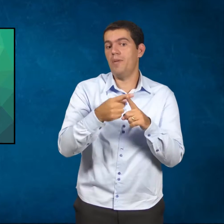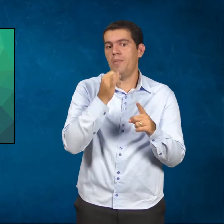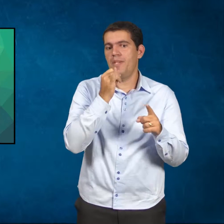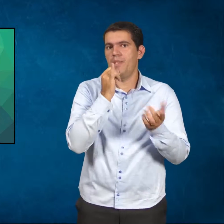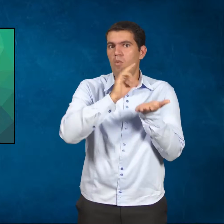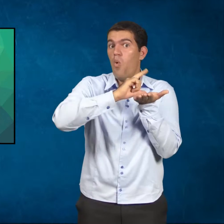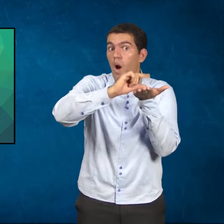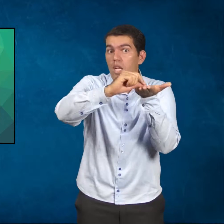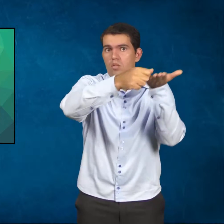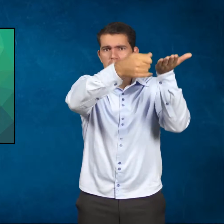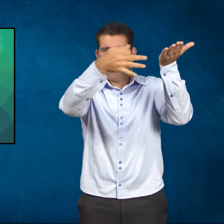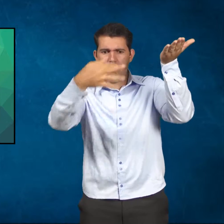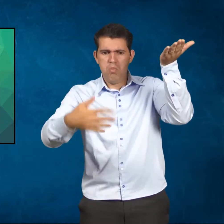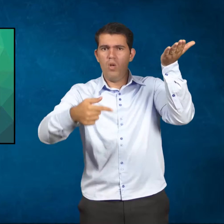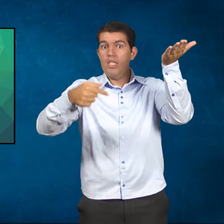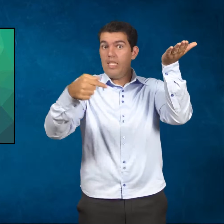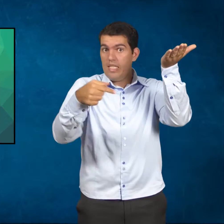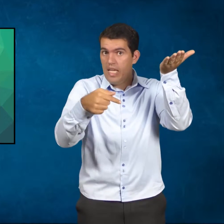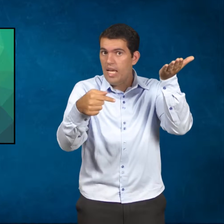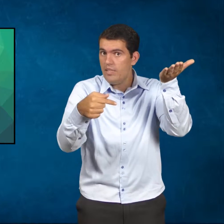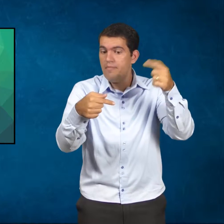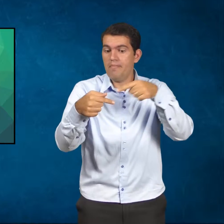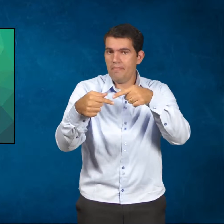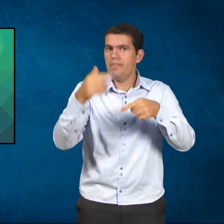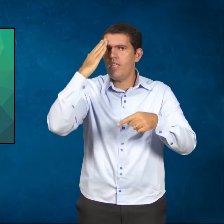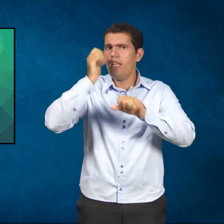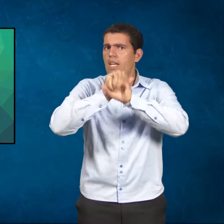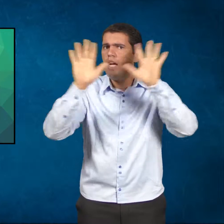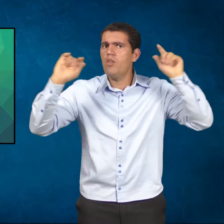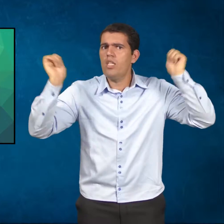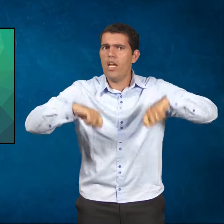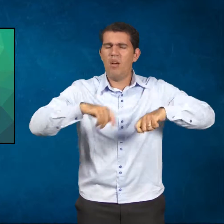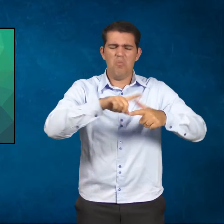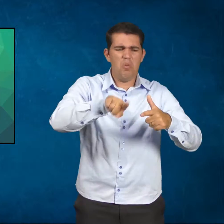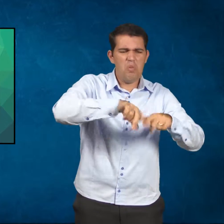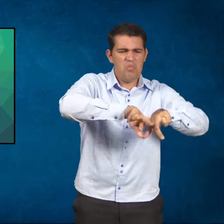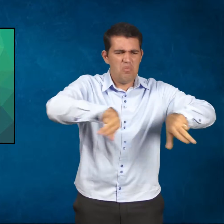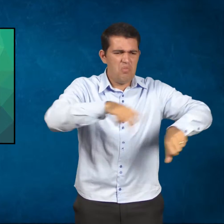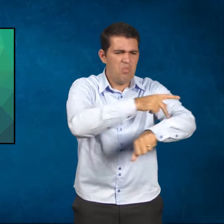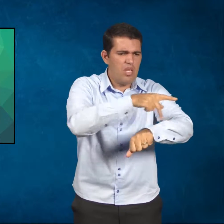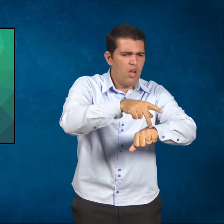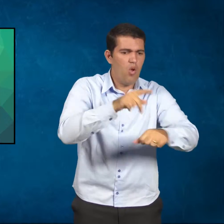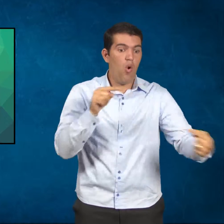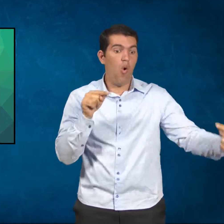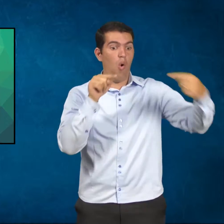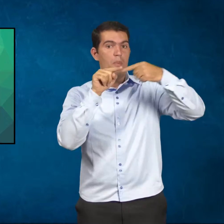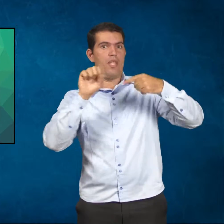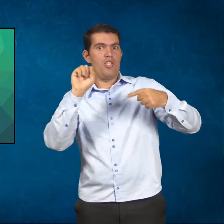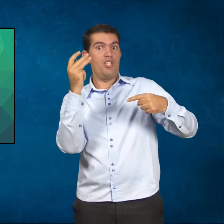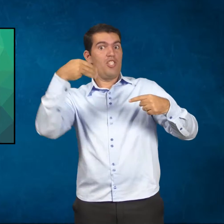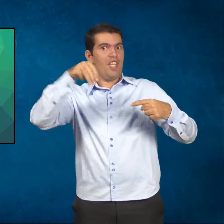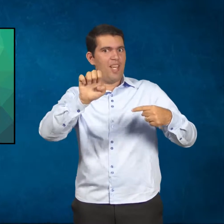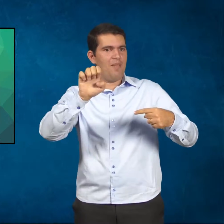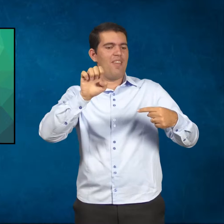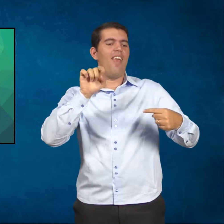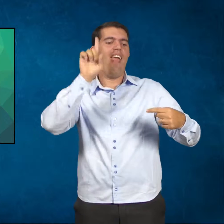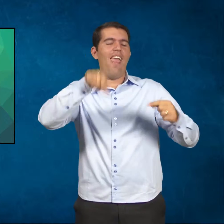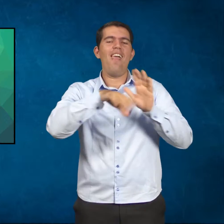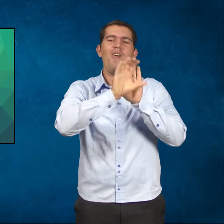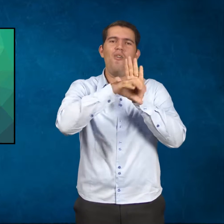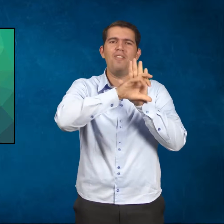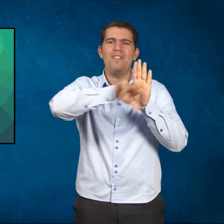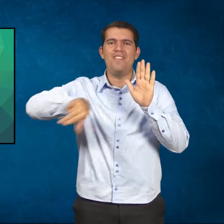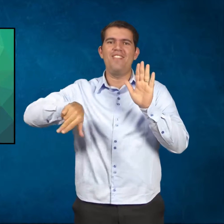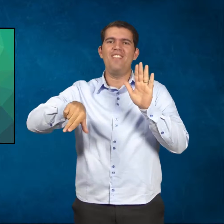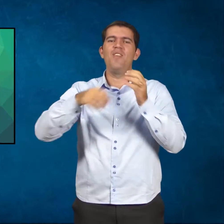exemplo, para entendermos o item 7 do artigo, implicações pedagógicas do conceito de scheme na